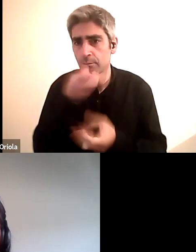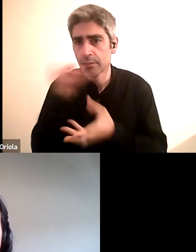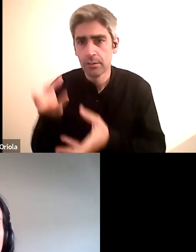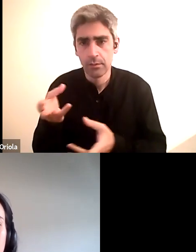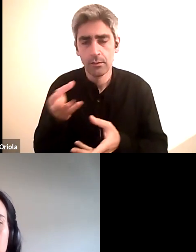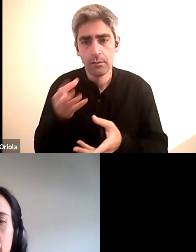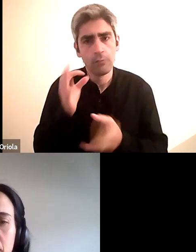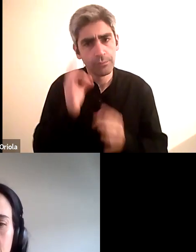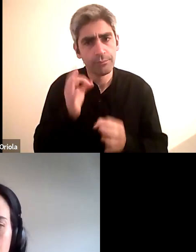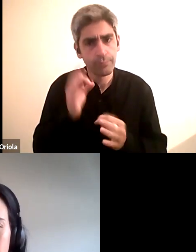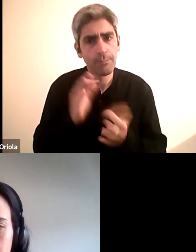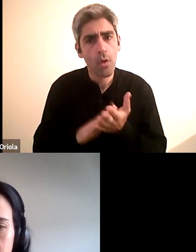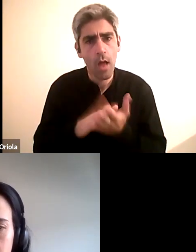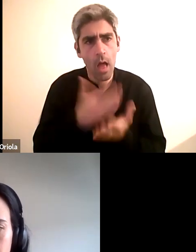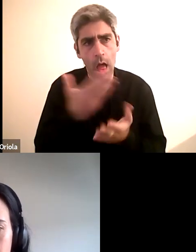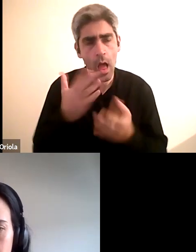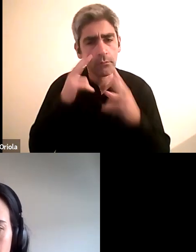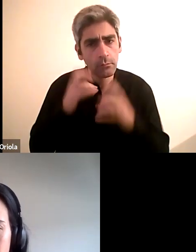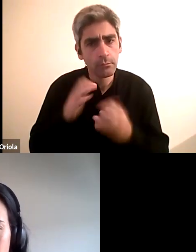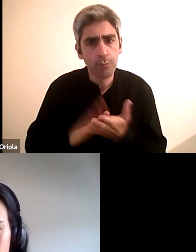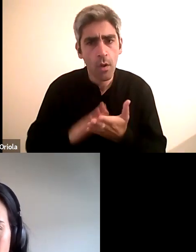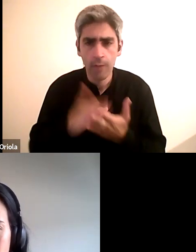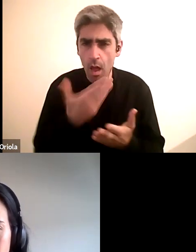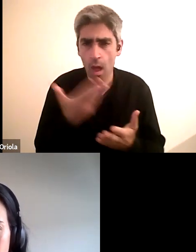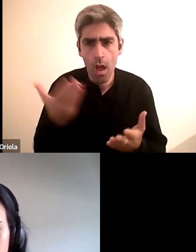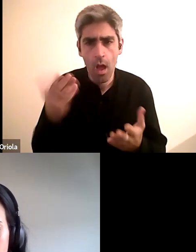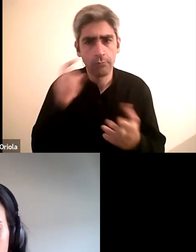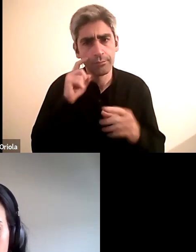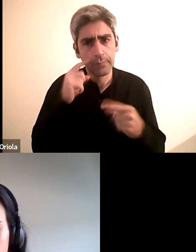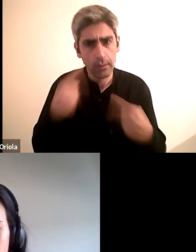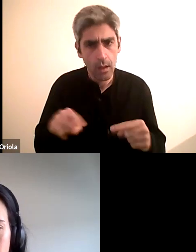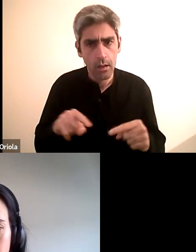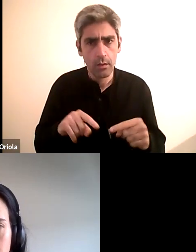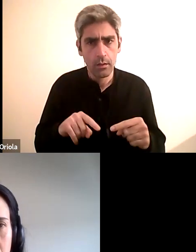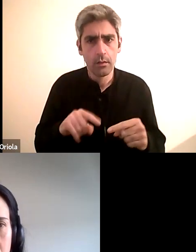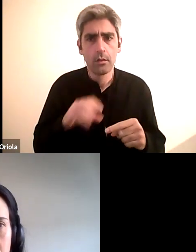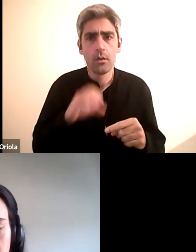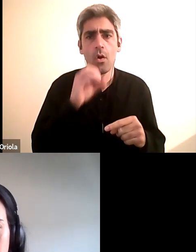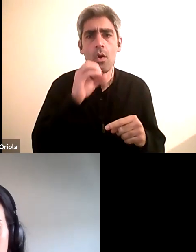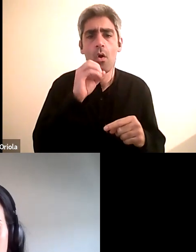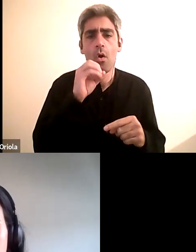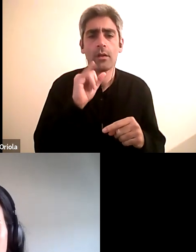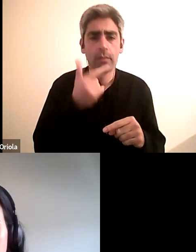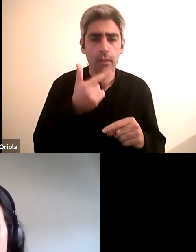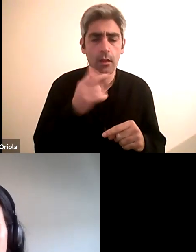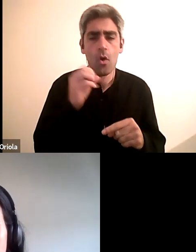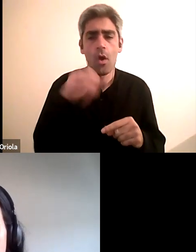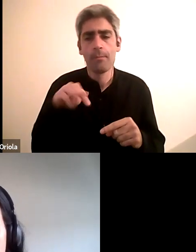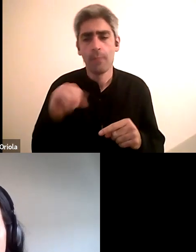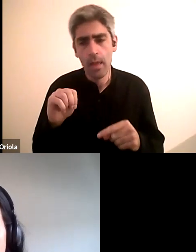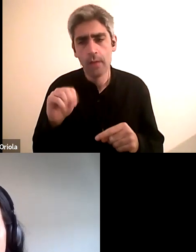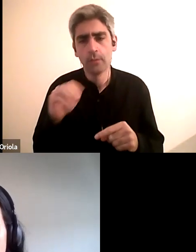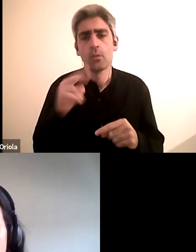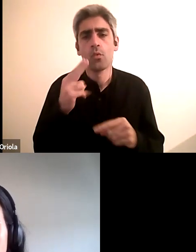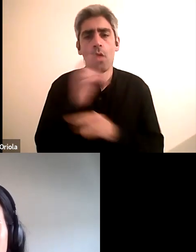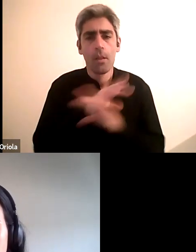que estabilizada na comunidade científica, mais que estabilizada na OIT, na OMS, na União Europeia,